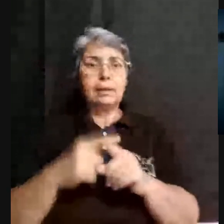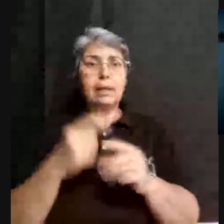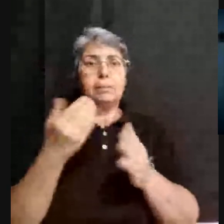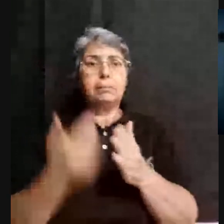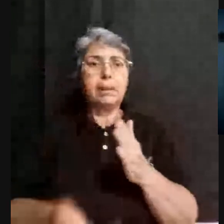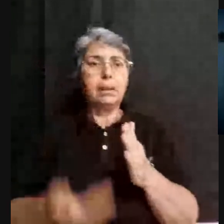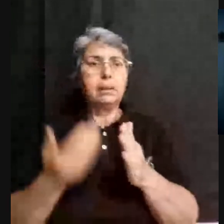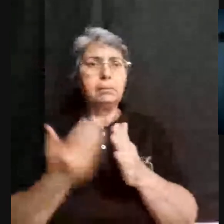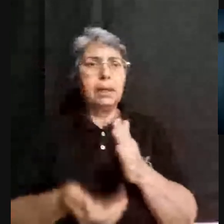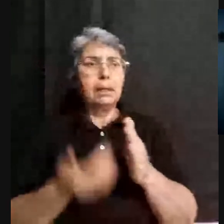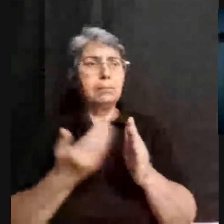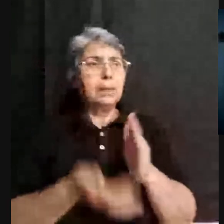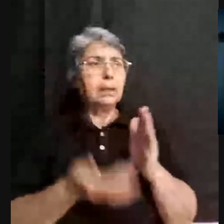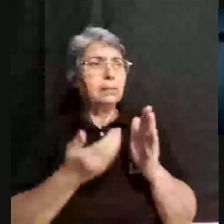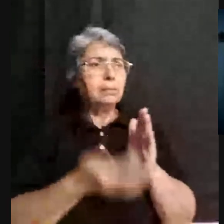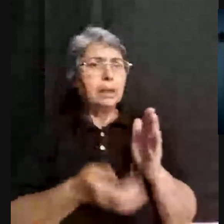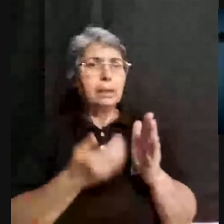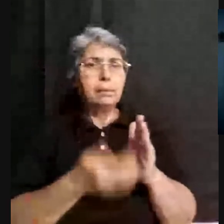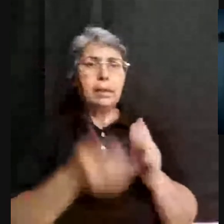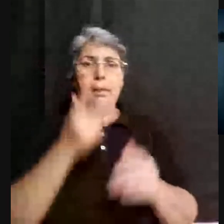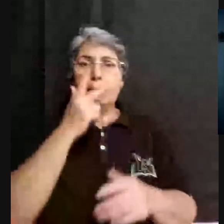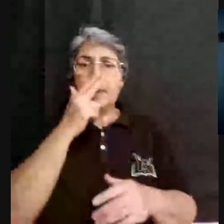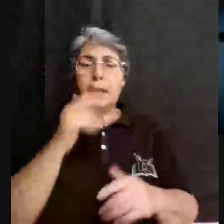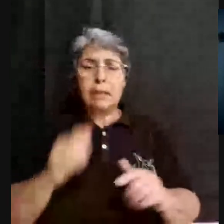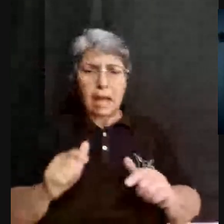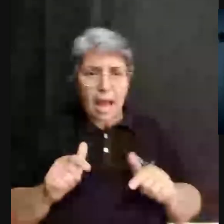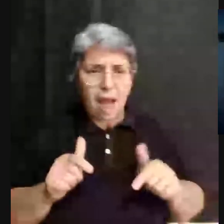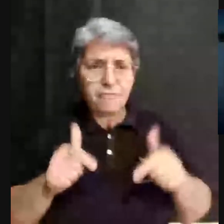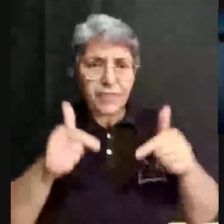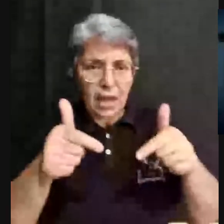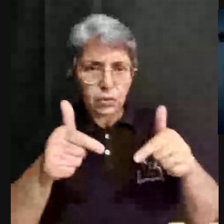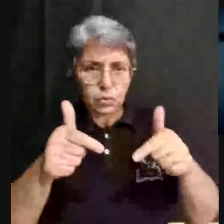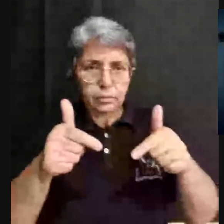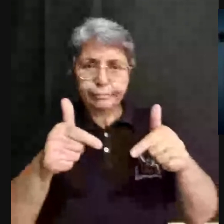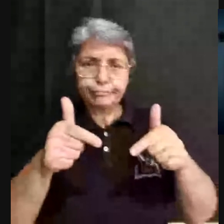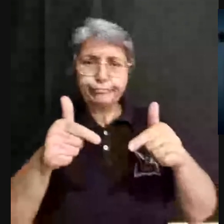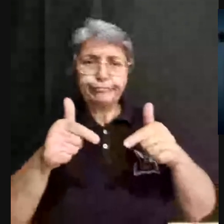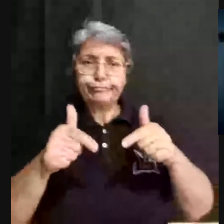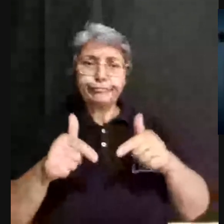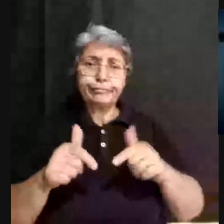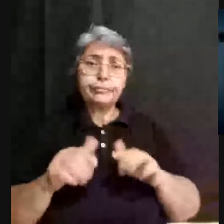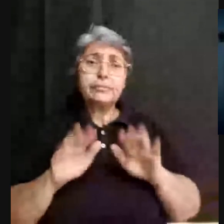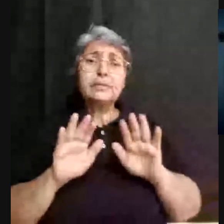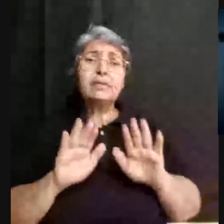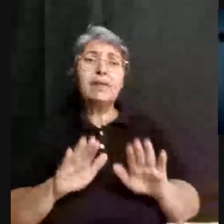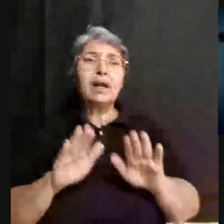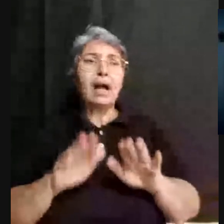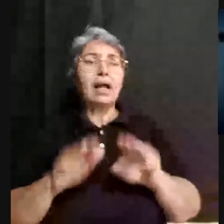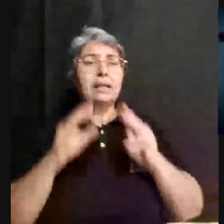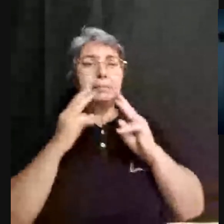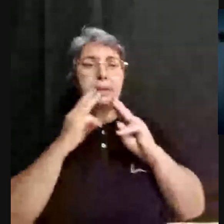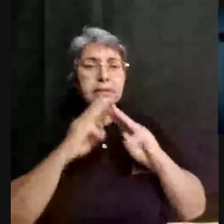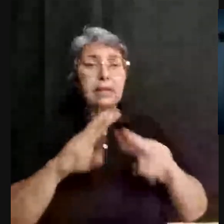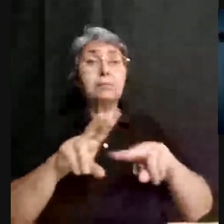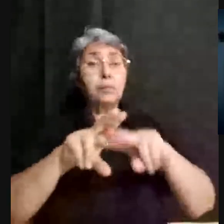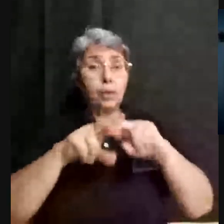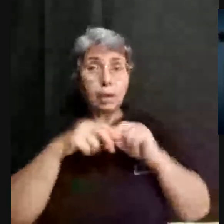e quão lento se tornou o avanço da obra após a rejeição da mensagem de